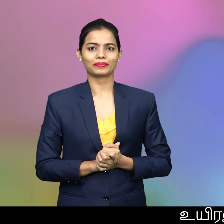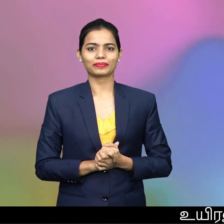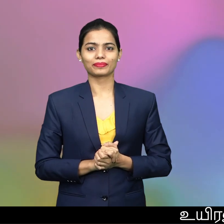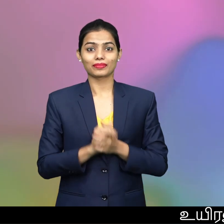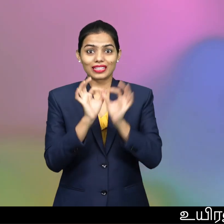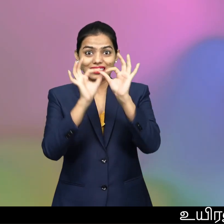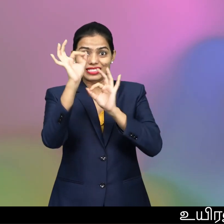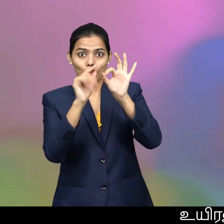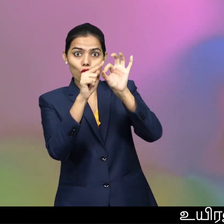உயிரணு சுழற்சி,